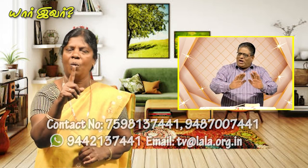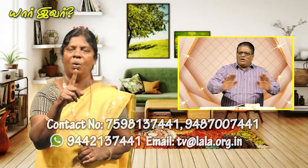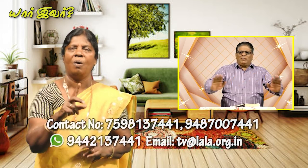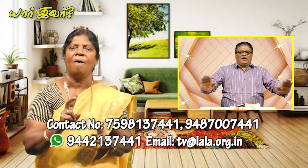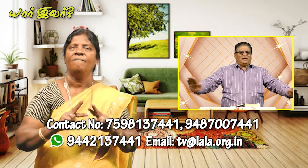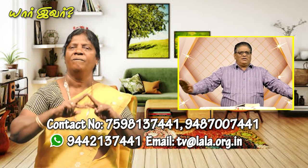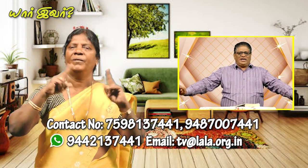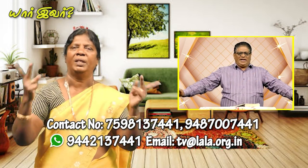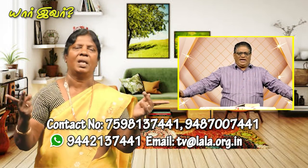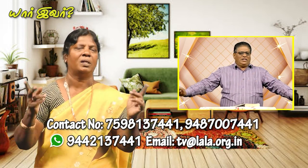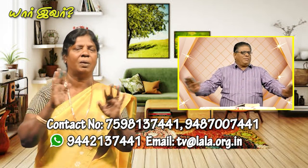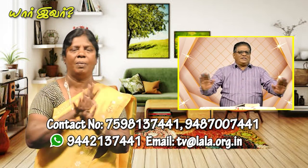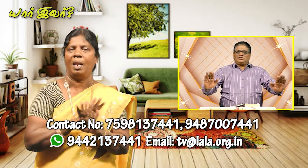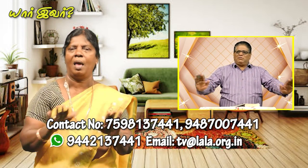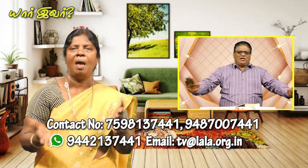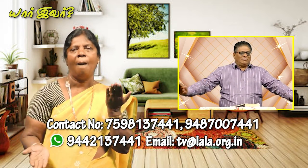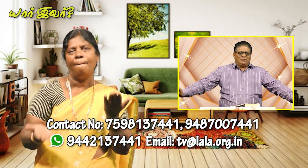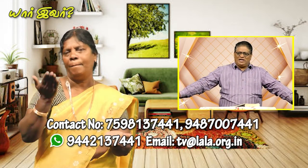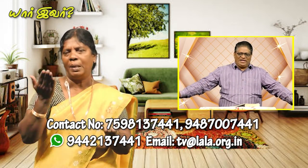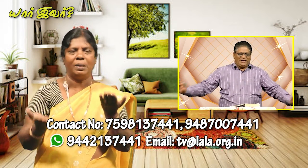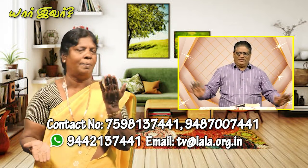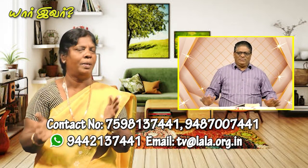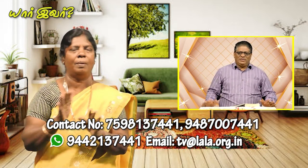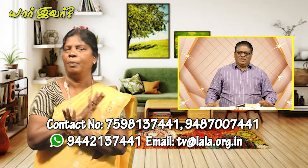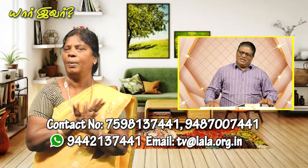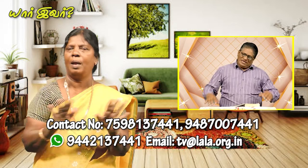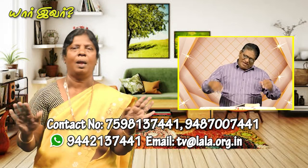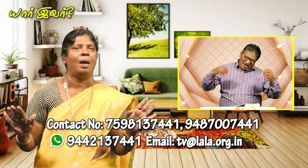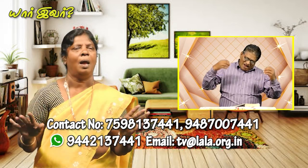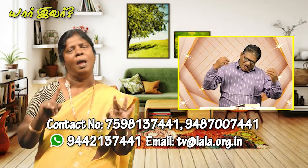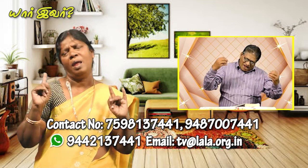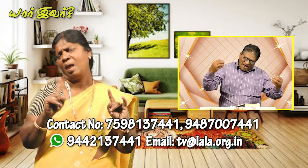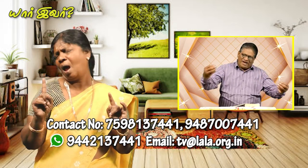ஒரு பாகுபாடுகளும் கிடையாது, பட்சபாதமும் கிடையாது.